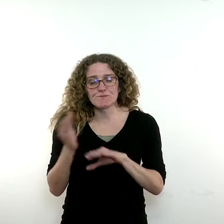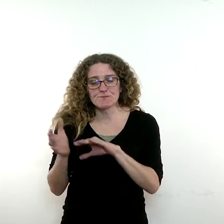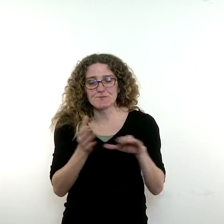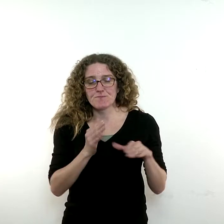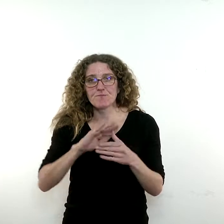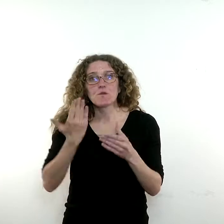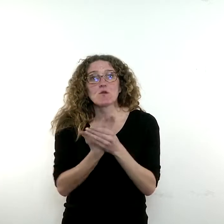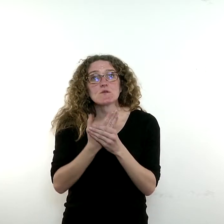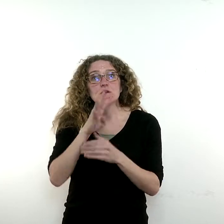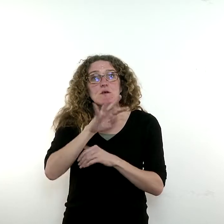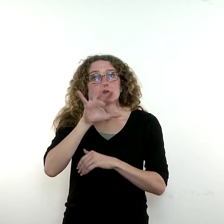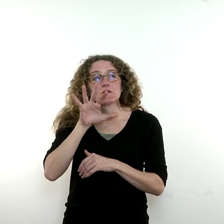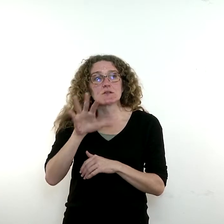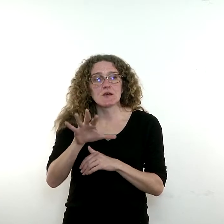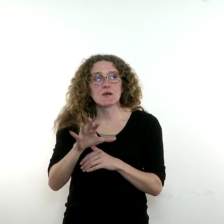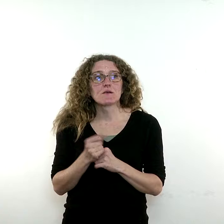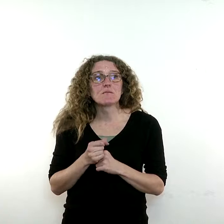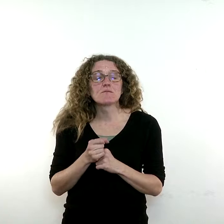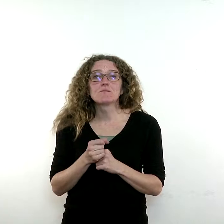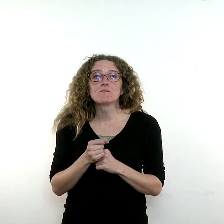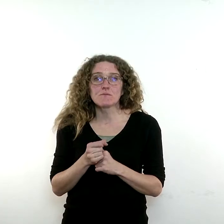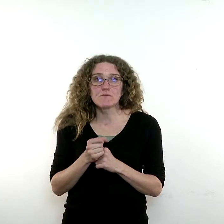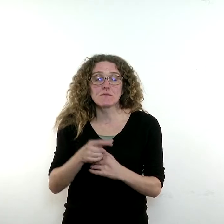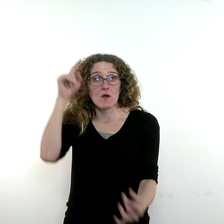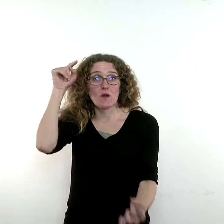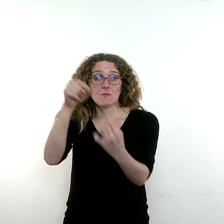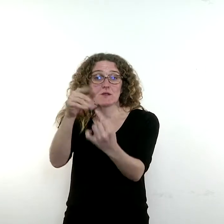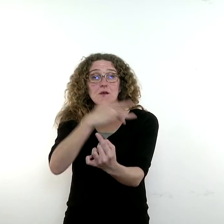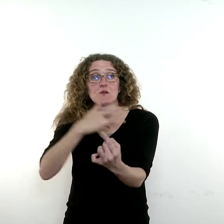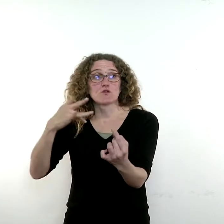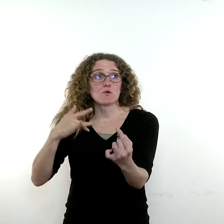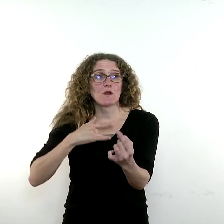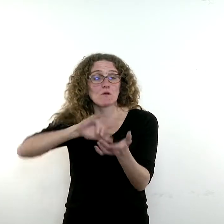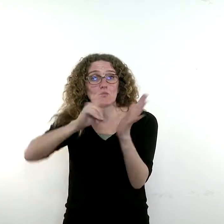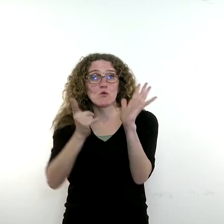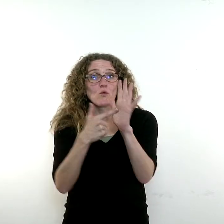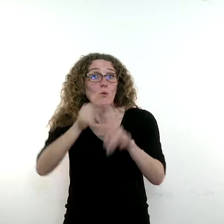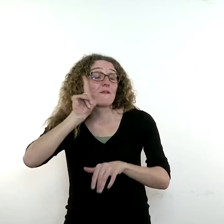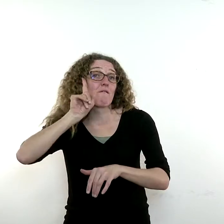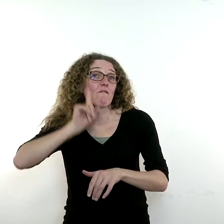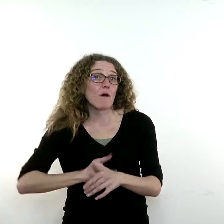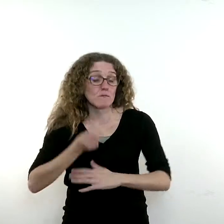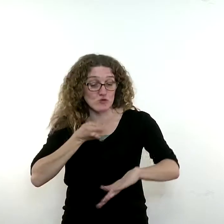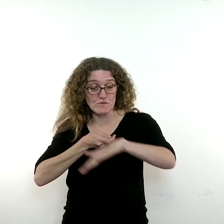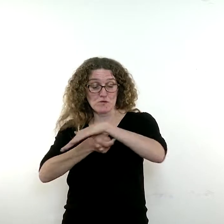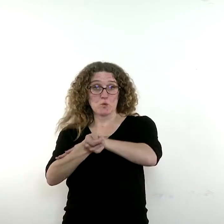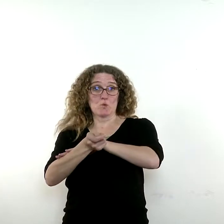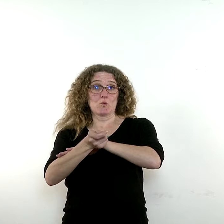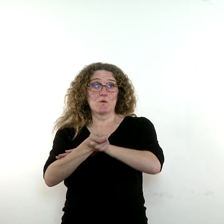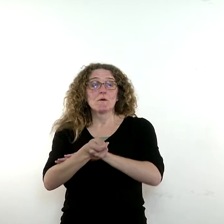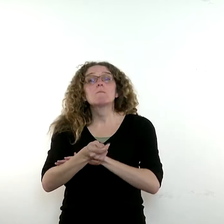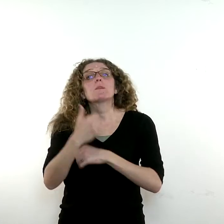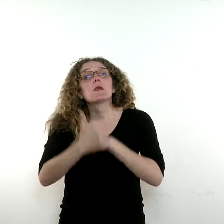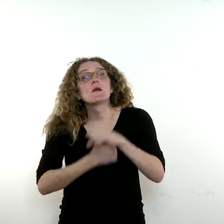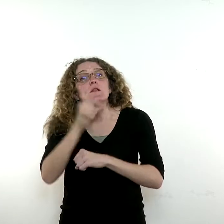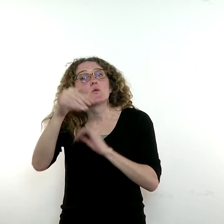l'unanimité. 45. Attribution de subventions dans le cadre des thématiques santé et droits des femmes. Pour l'exercice 2019, Madame Martin